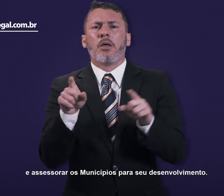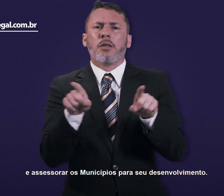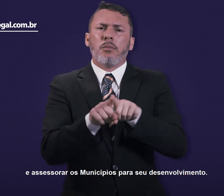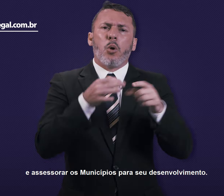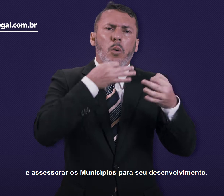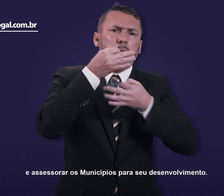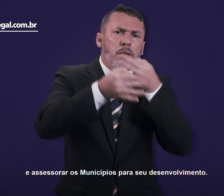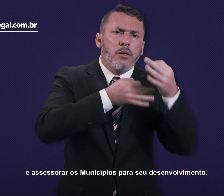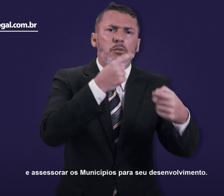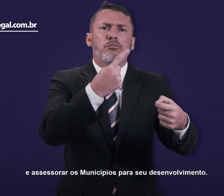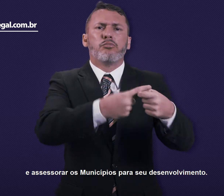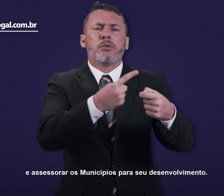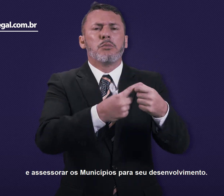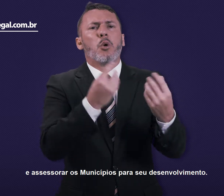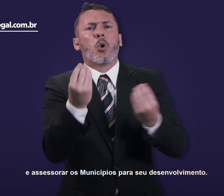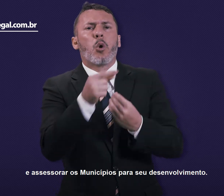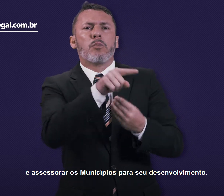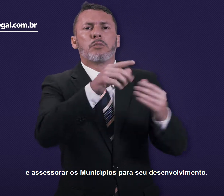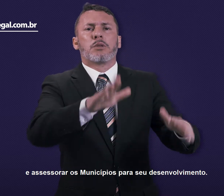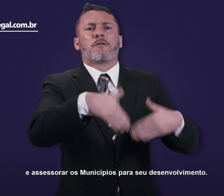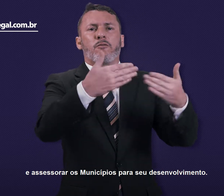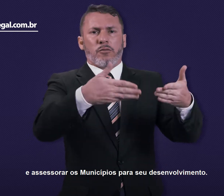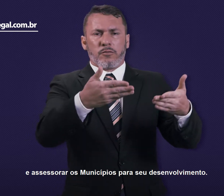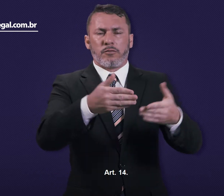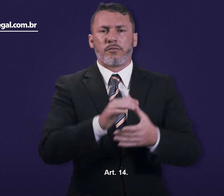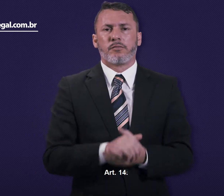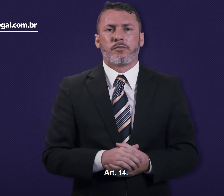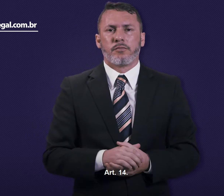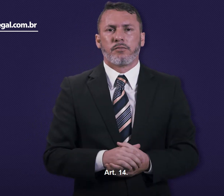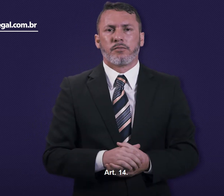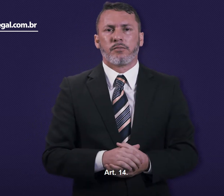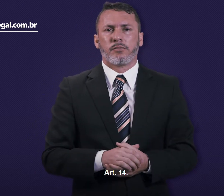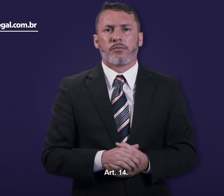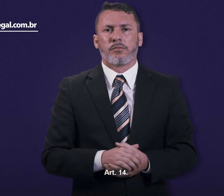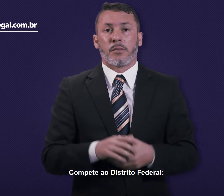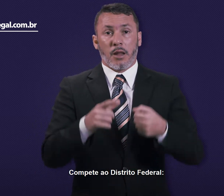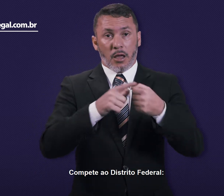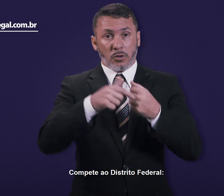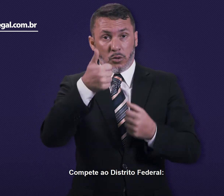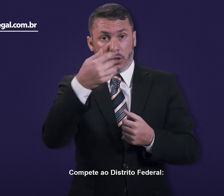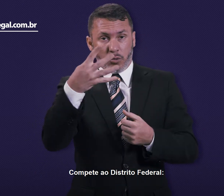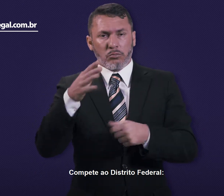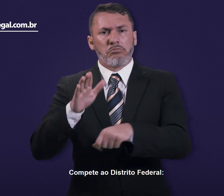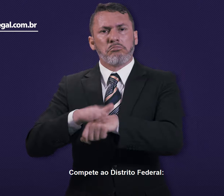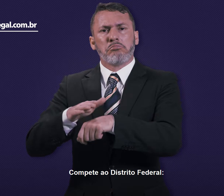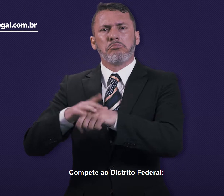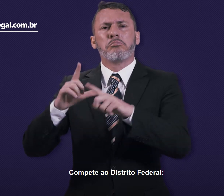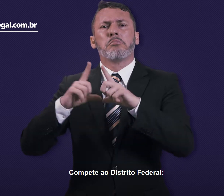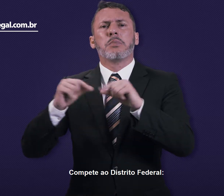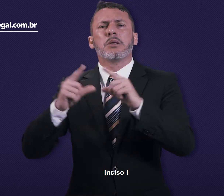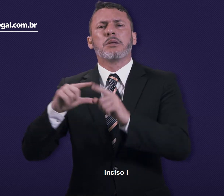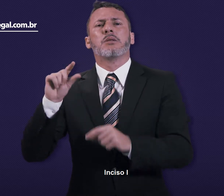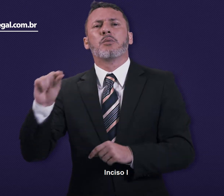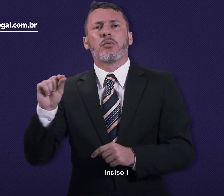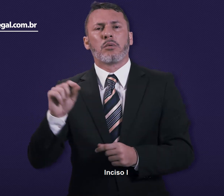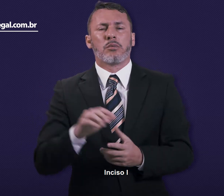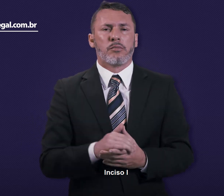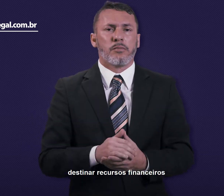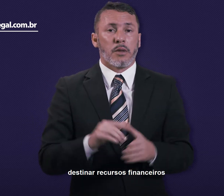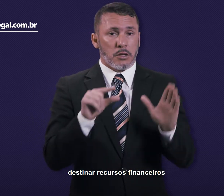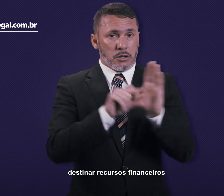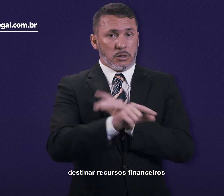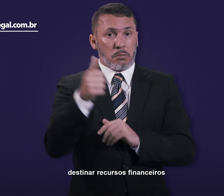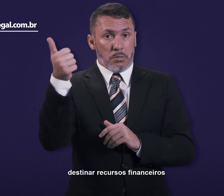e assessorar os municípios para seu desenvolvimento. Artigo 14. Compete ao Distrito Federal: Inciso